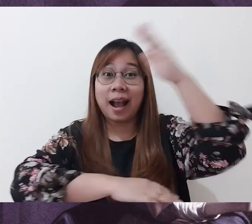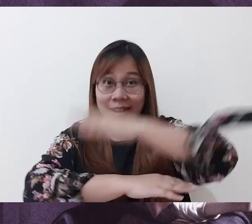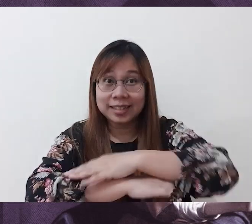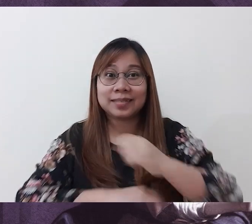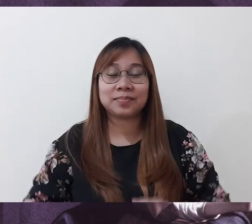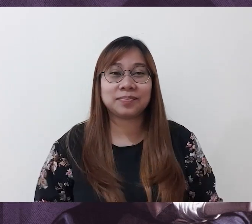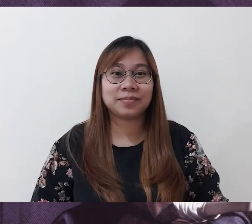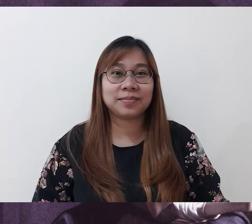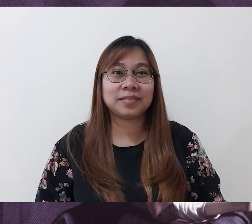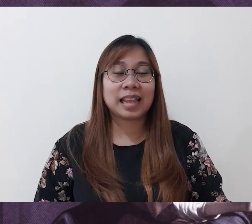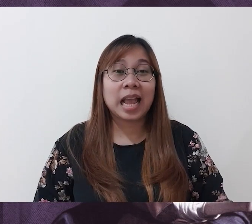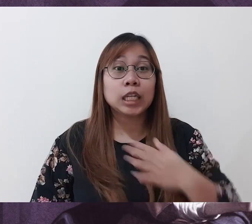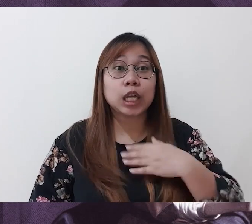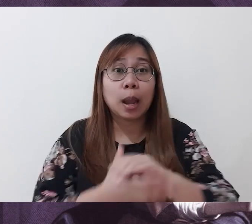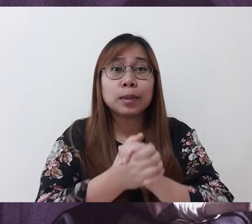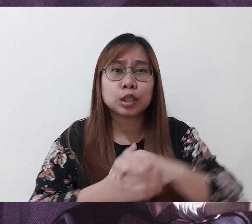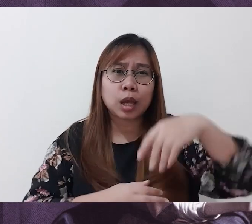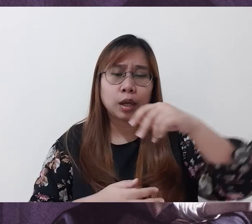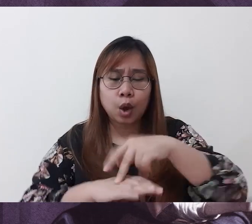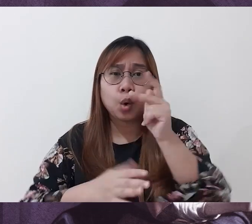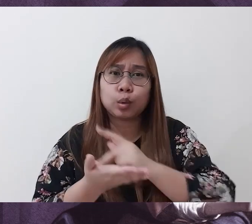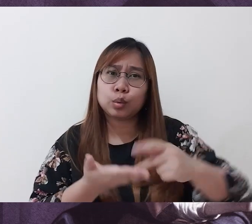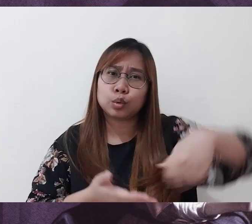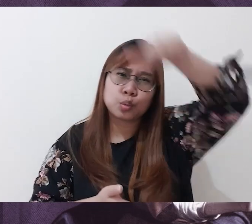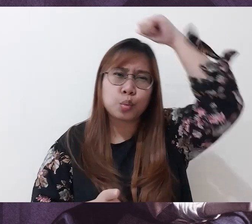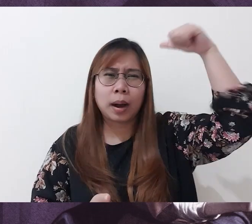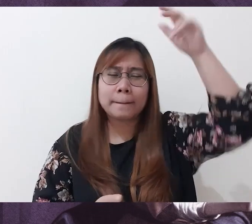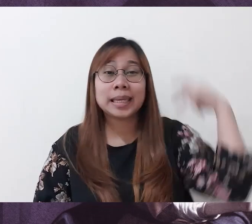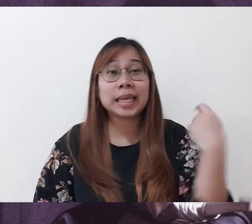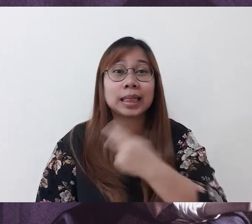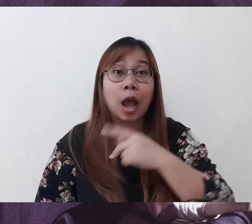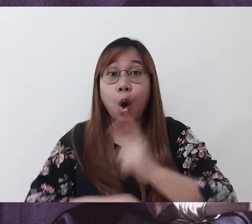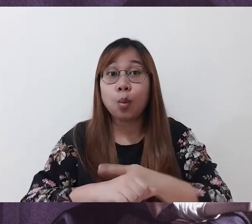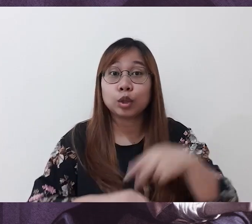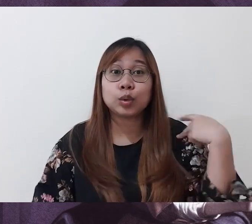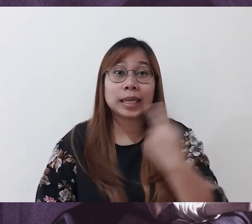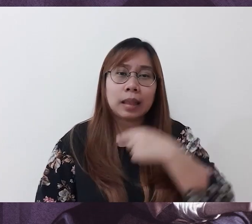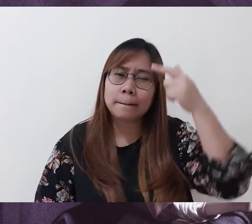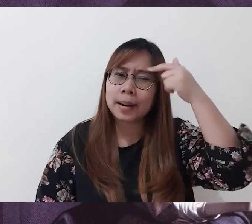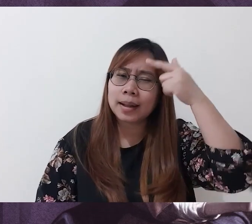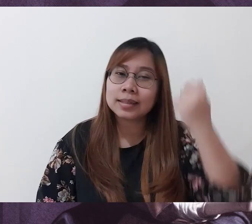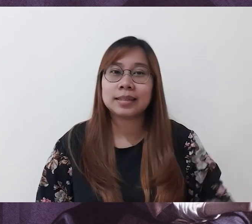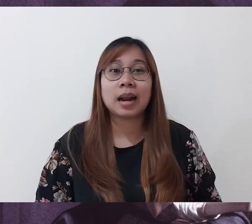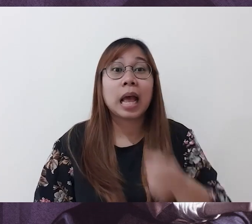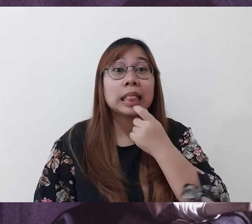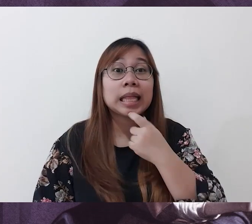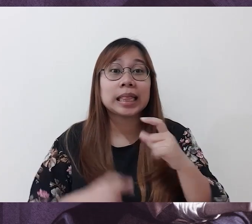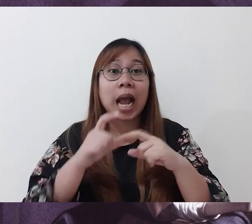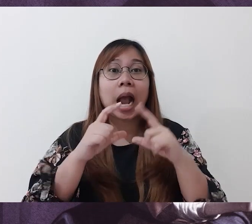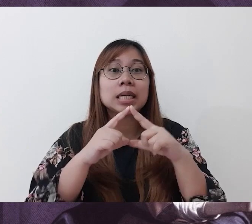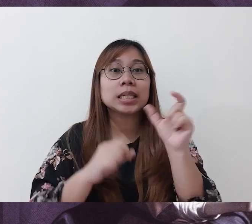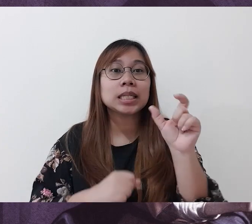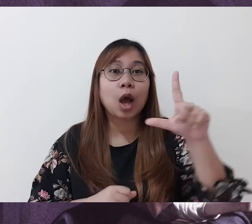membaca firman Tuhan. Dan saya percaya Roh Kudus akan mengurapi setiap kita ketika kita belajar mengenai